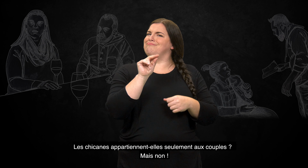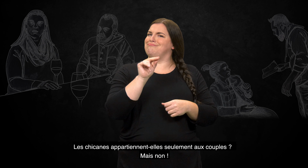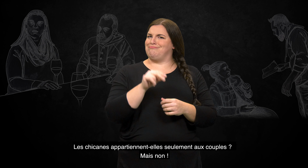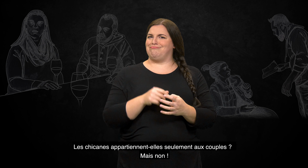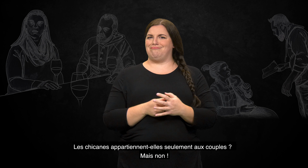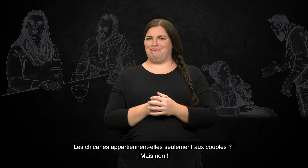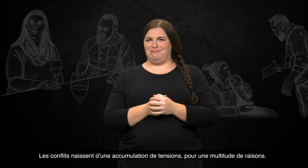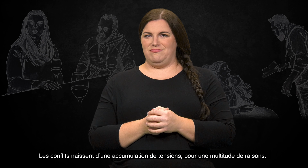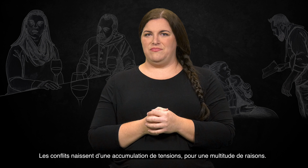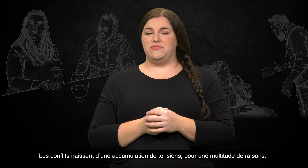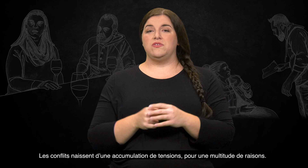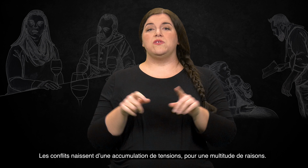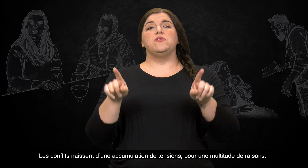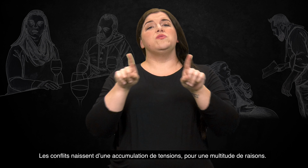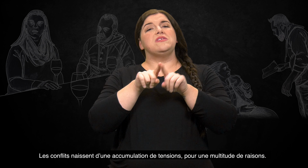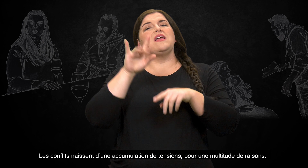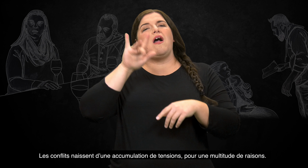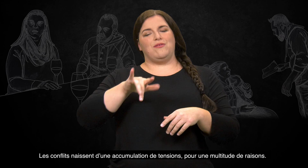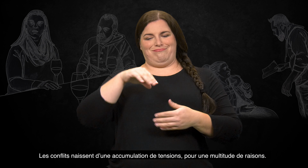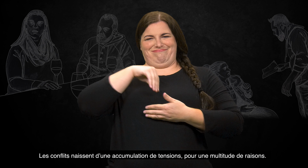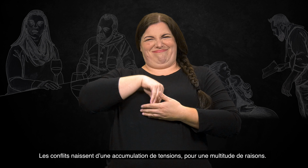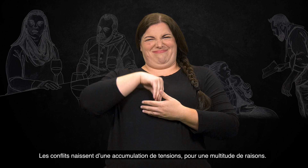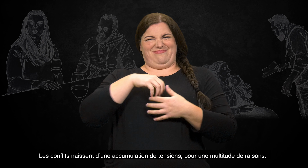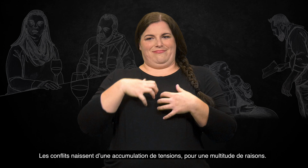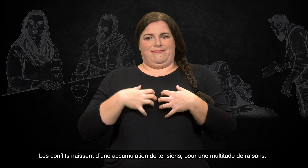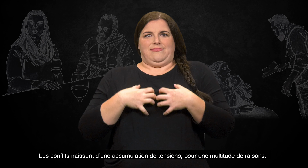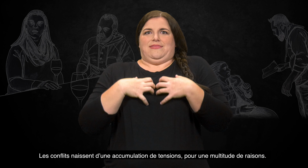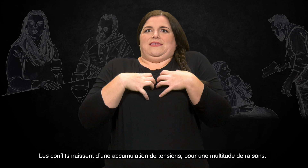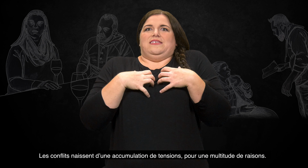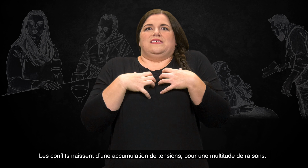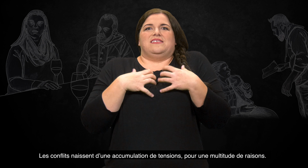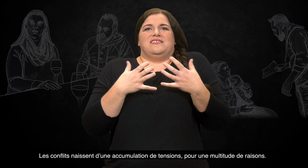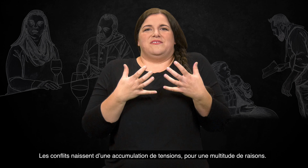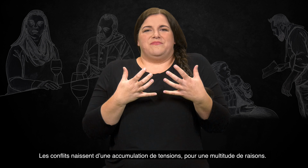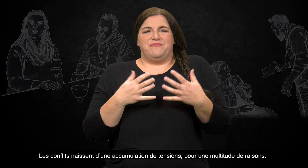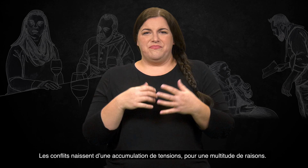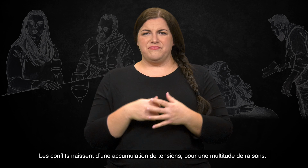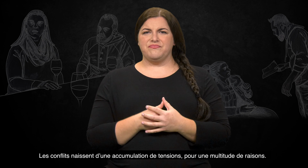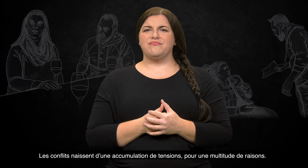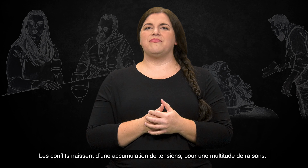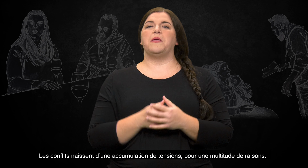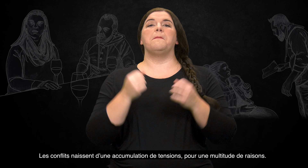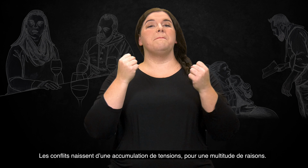couple? Mais non. Les conflits naissent d'une accumulation de tensions, pour une multitude de raisons.